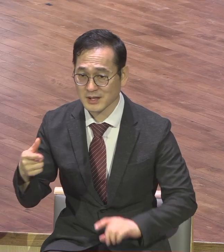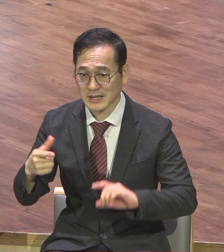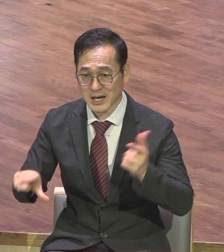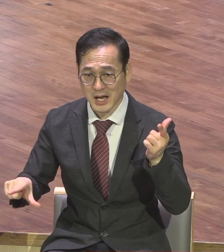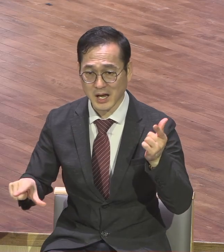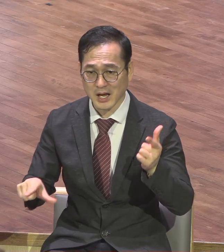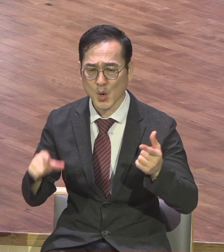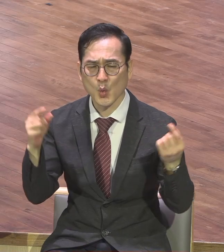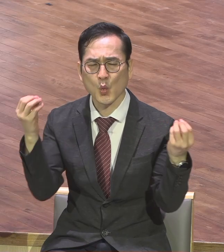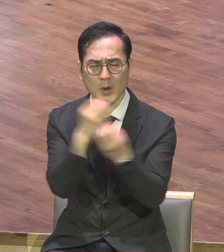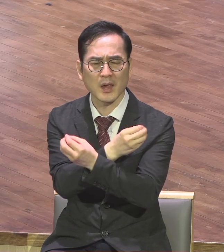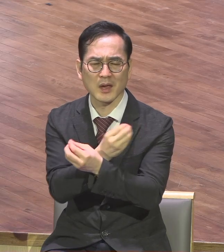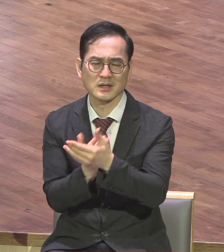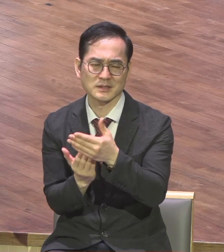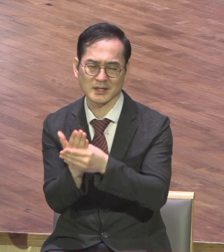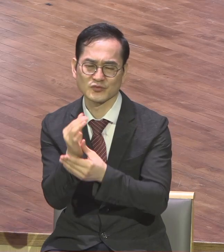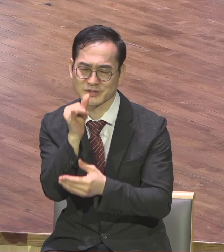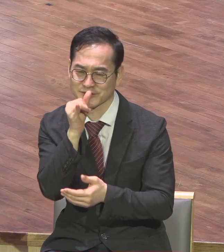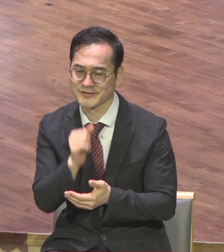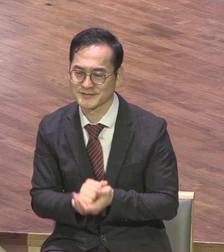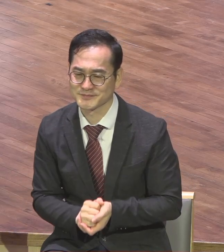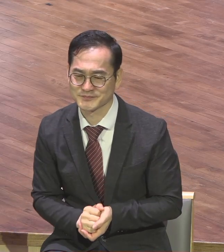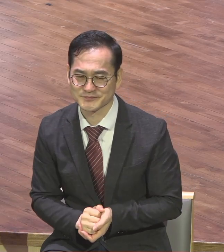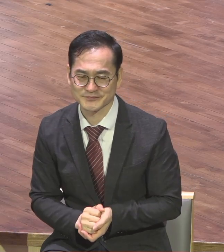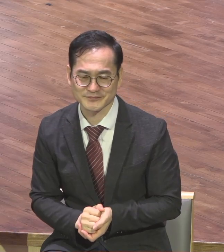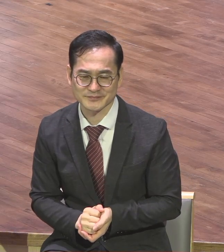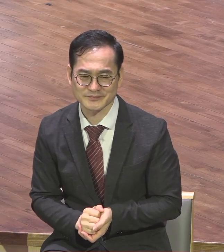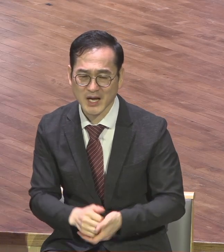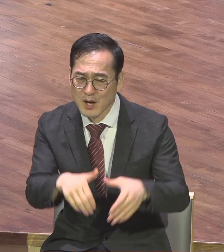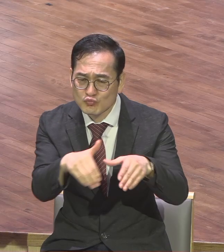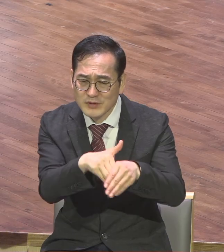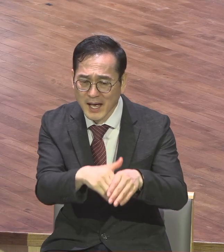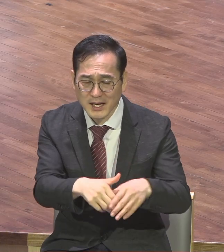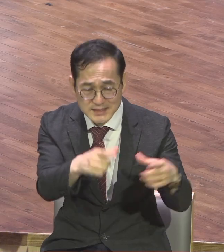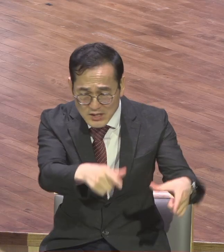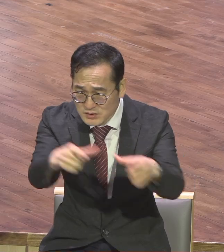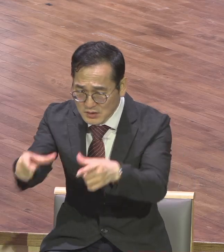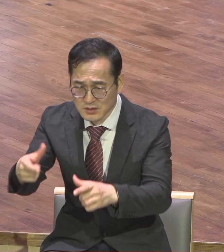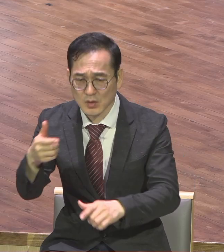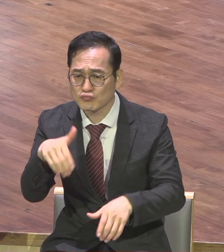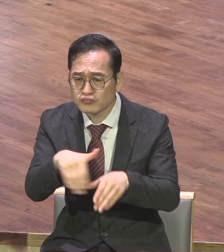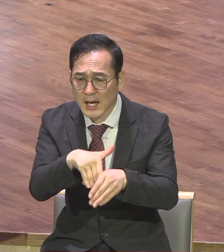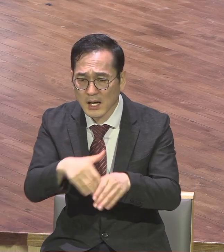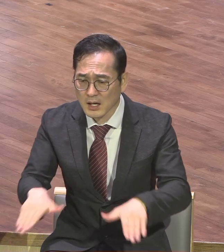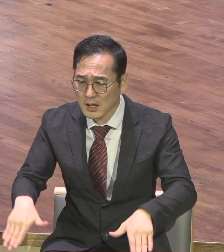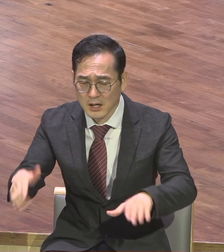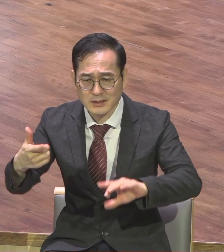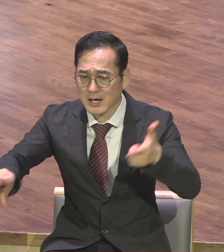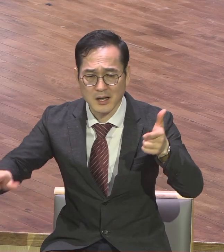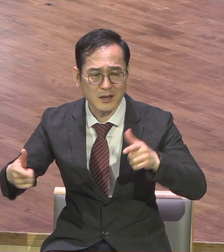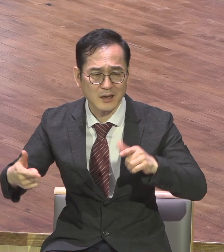질적적으로 했다는 그 큰일 나요. 그러니까 이렇게 문화적인 차이가 이렇게 엄청납니다.